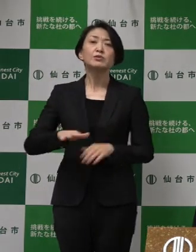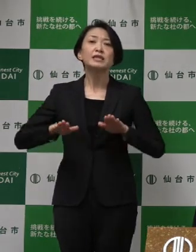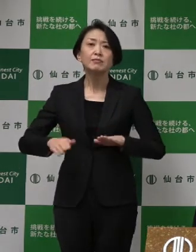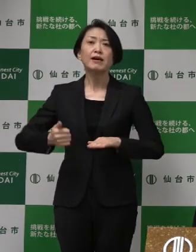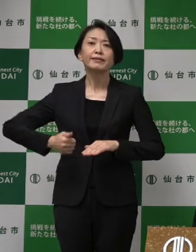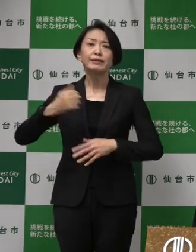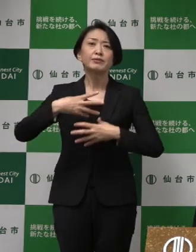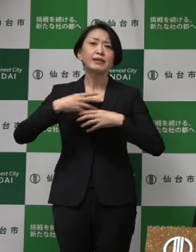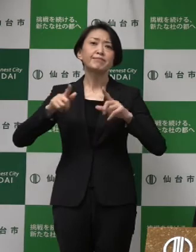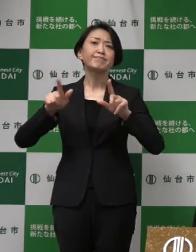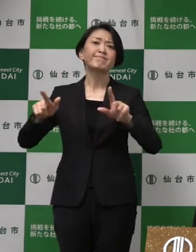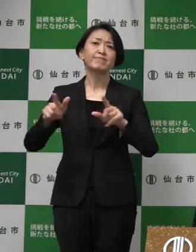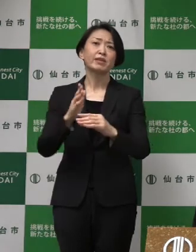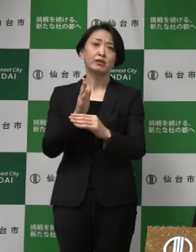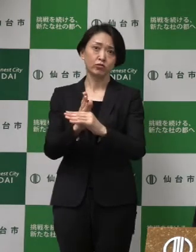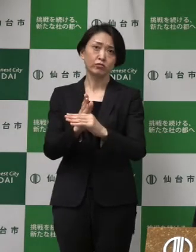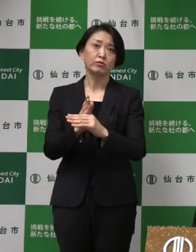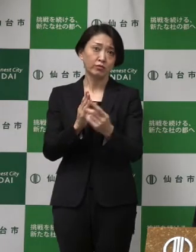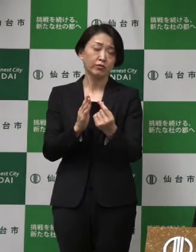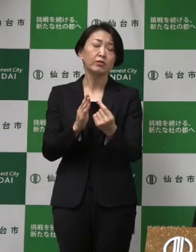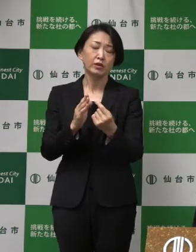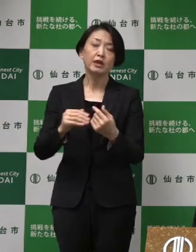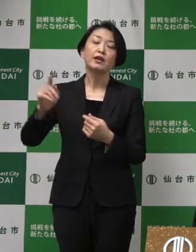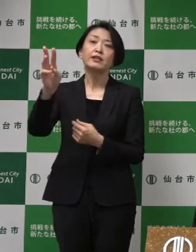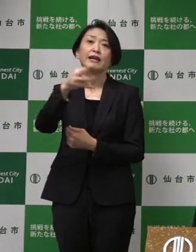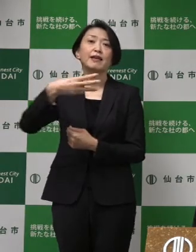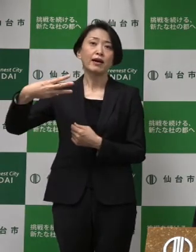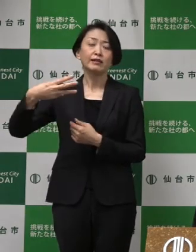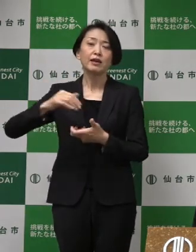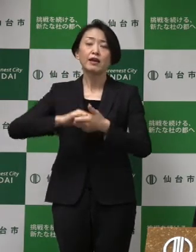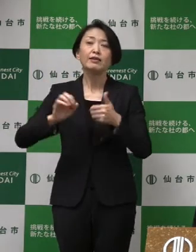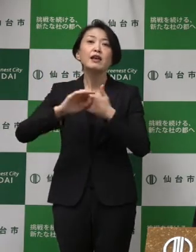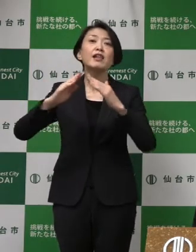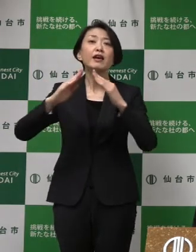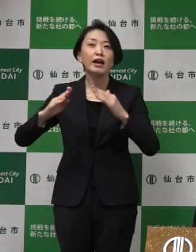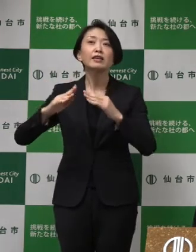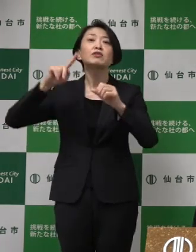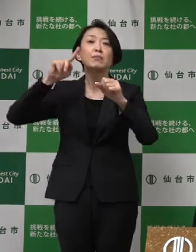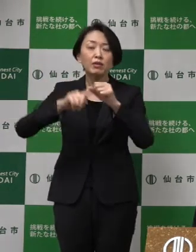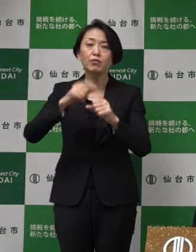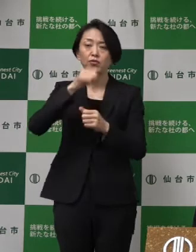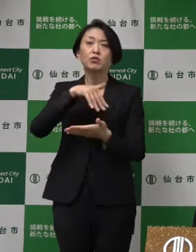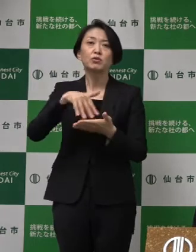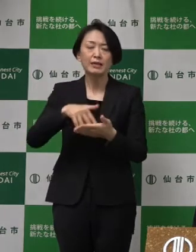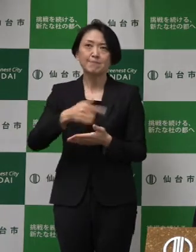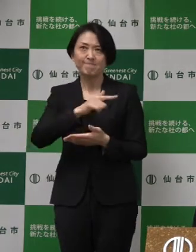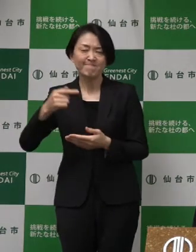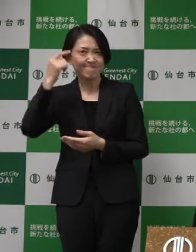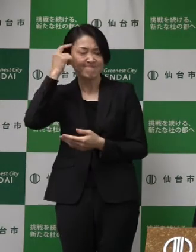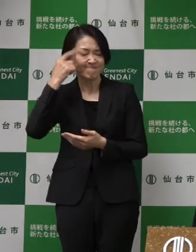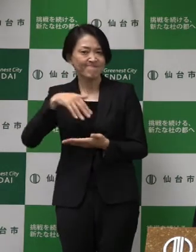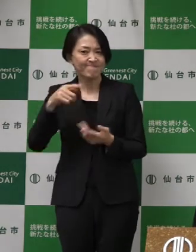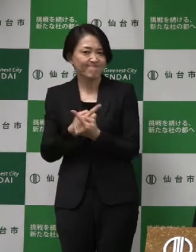で、この第3回定例会の補正予算を組むということになりました。まずはコロ